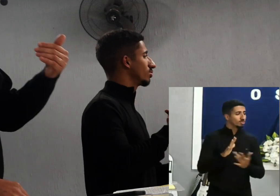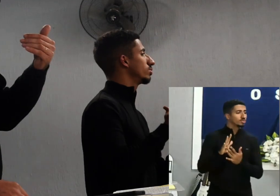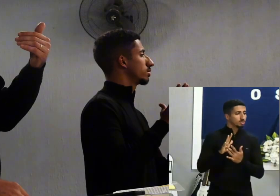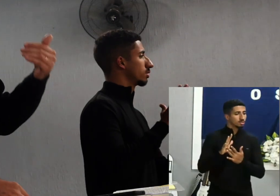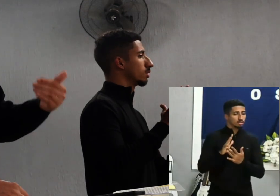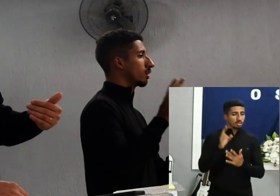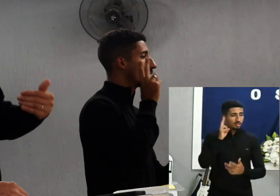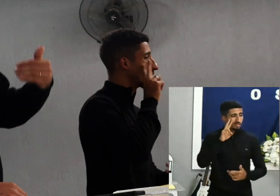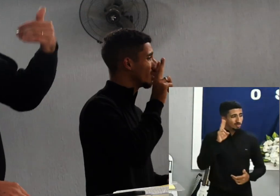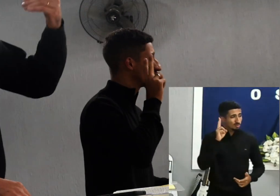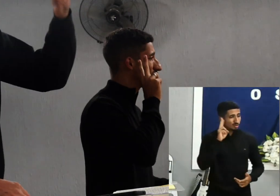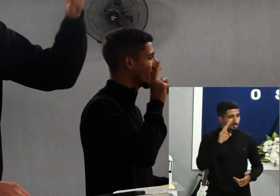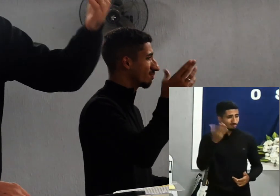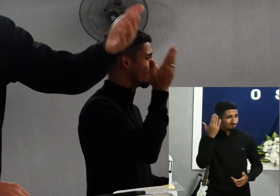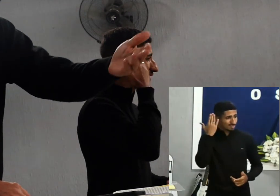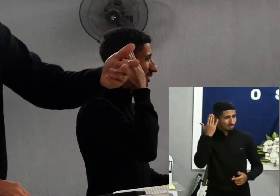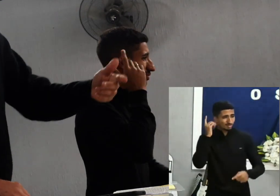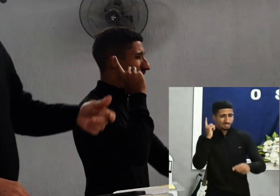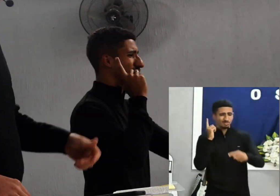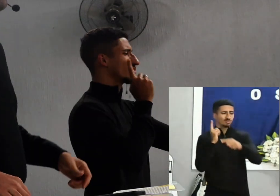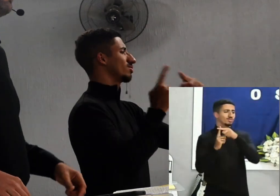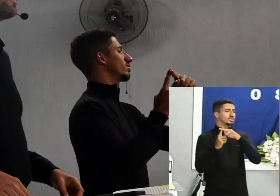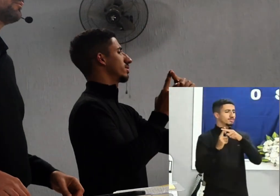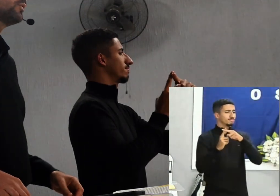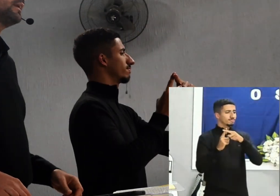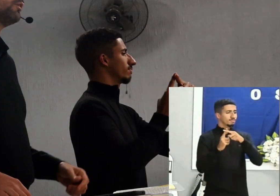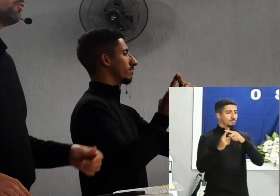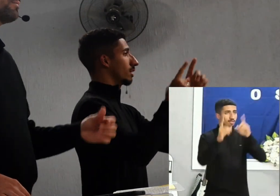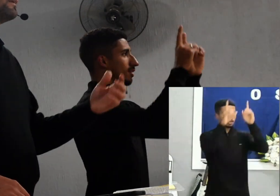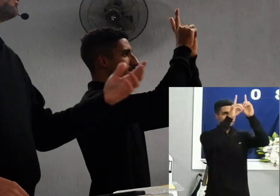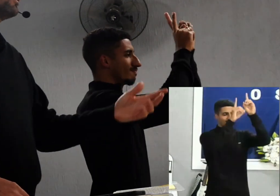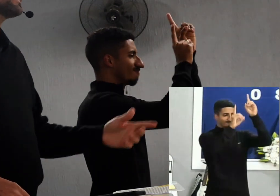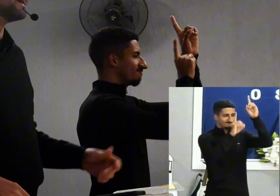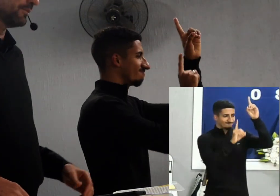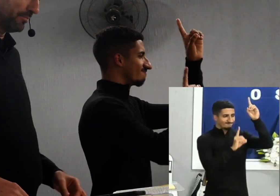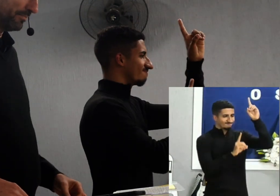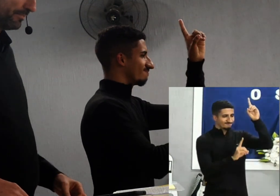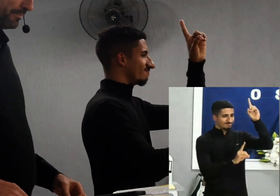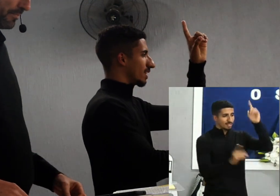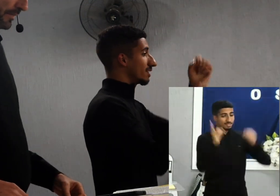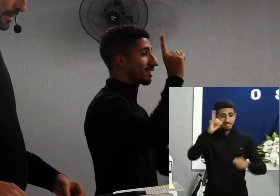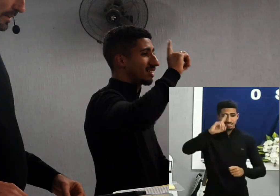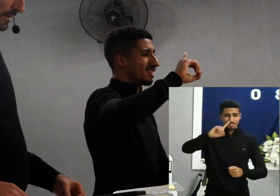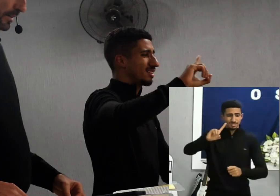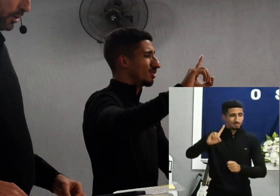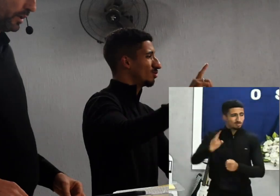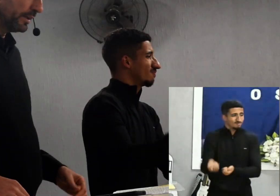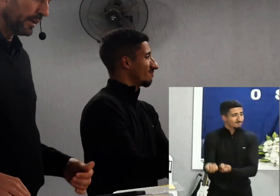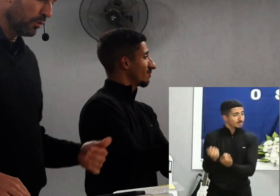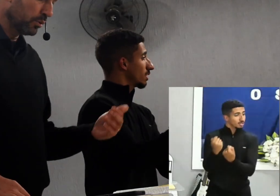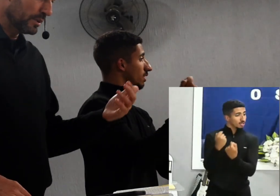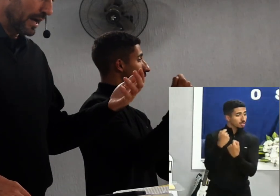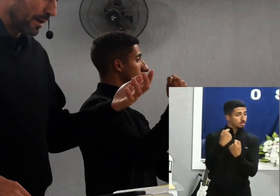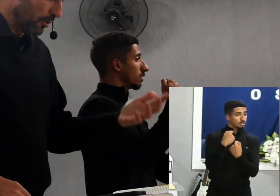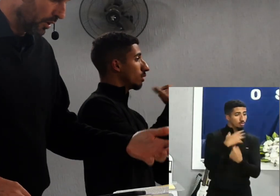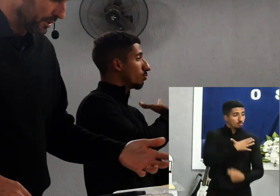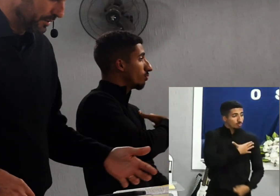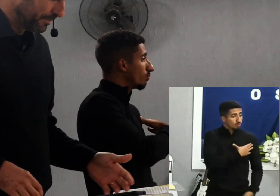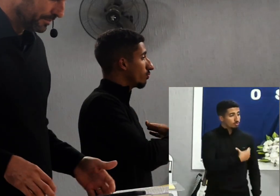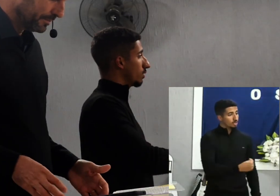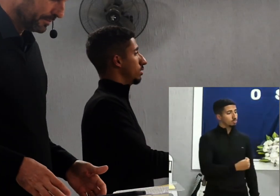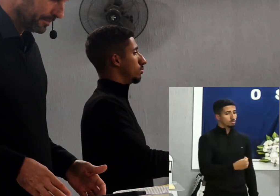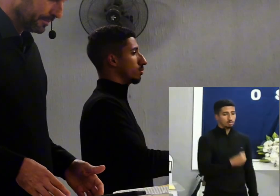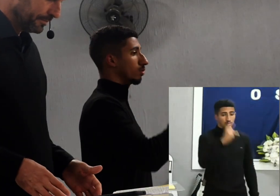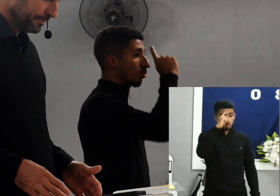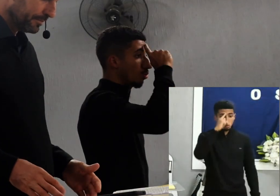quando o seu Filho entregou-se voluntariamente, porque Ele não foi para ali forçado, quando Ele entregou-se à